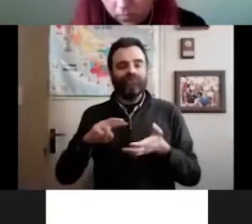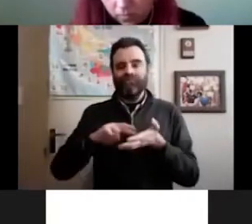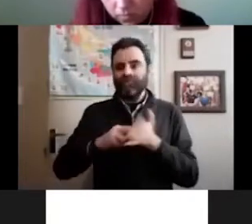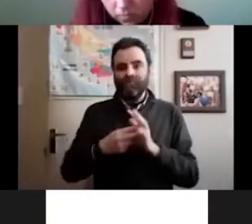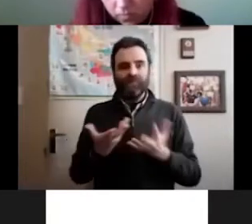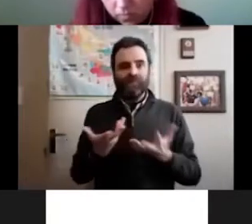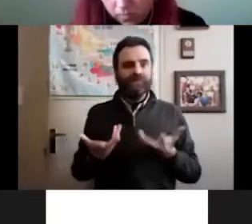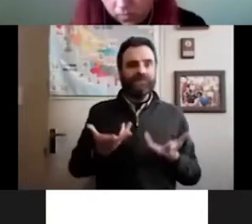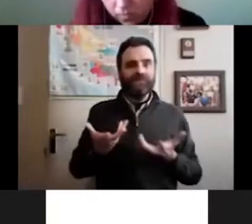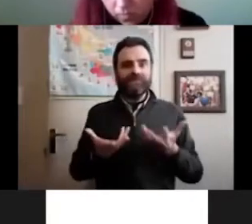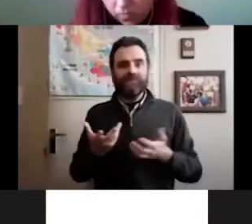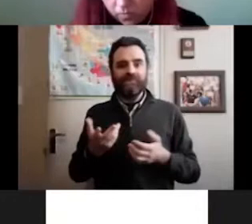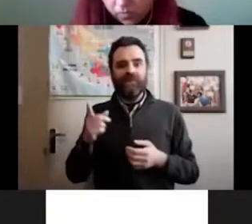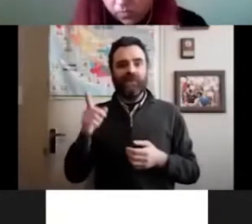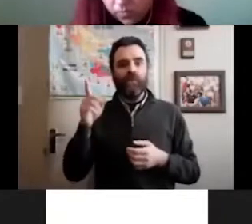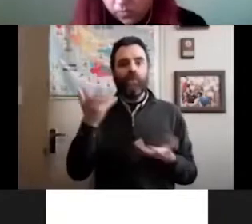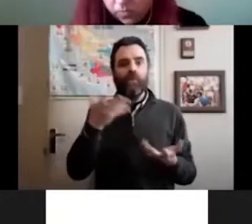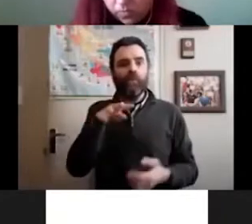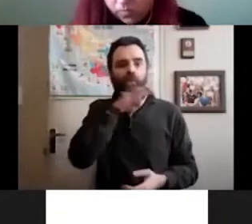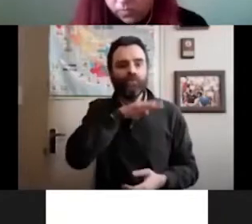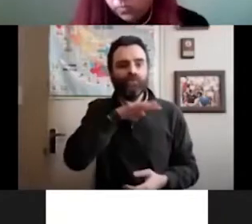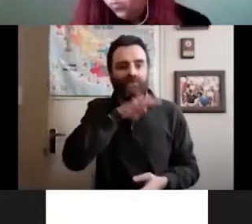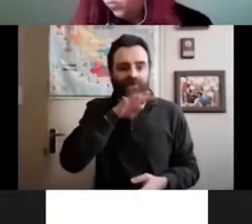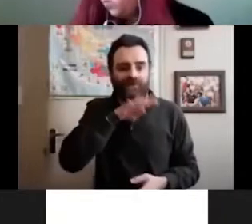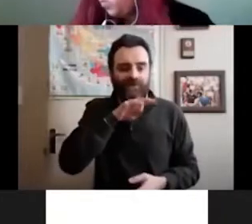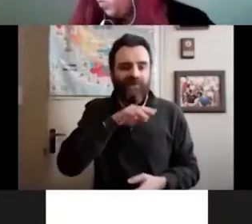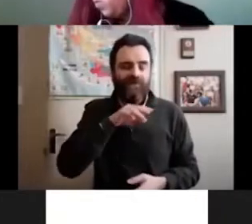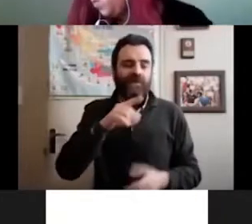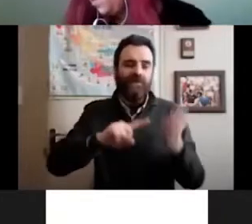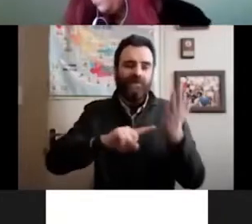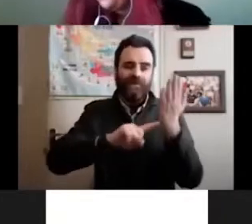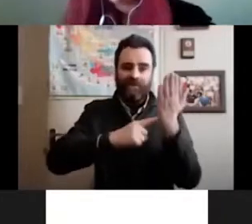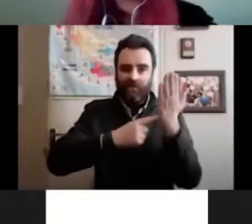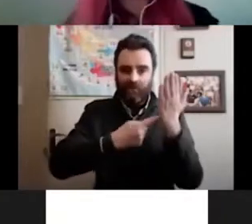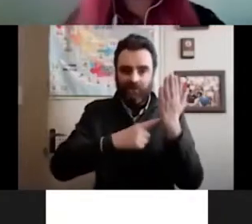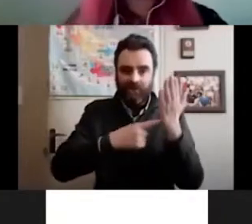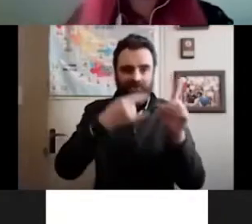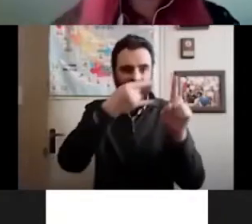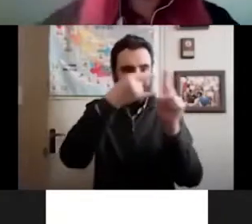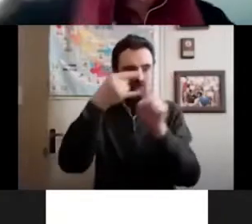Algunos profesores igual se frustraron por este problema de que